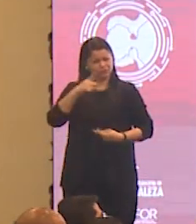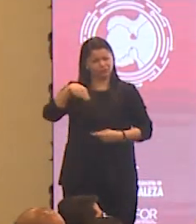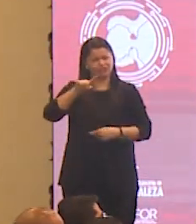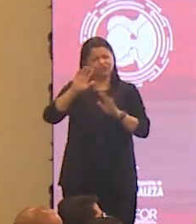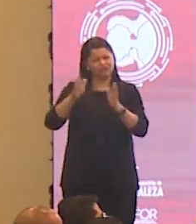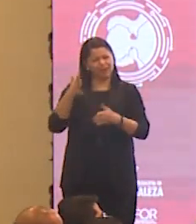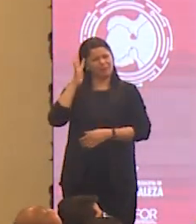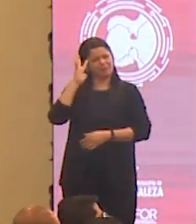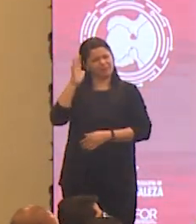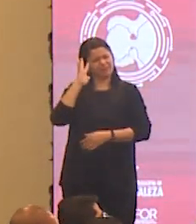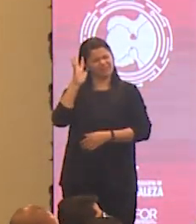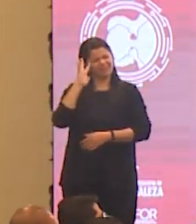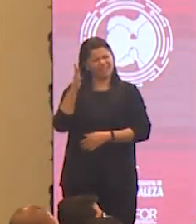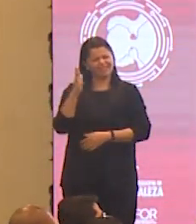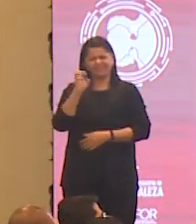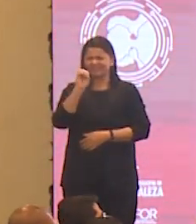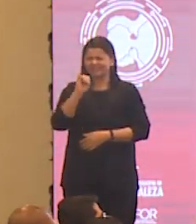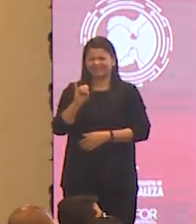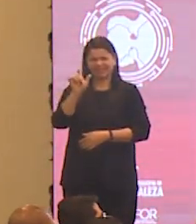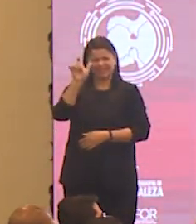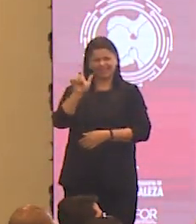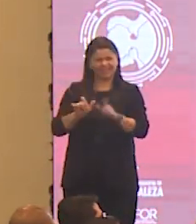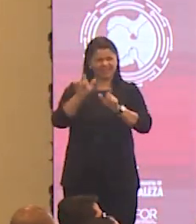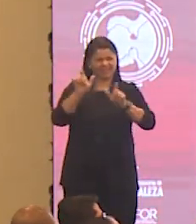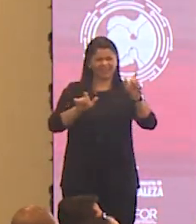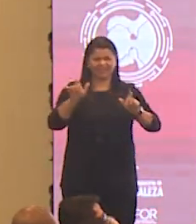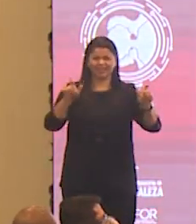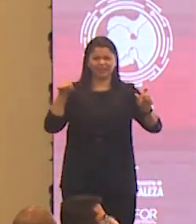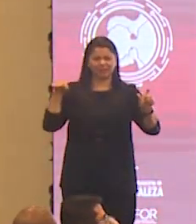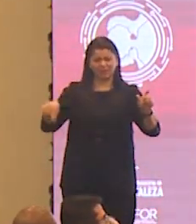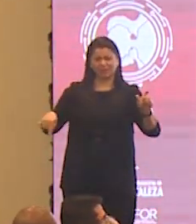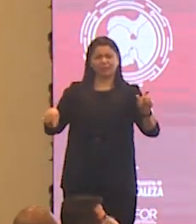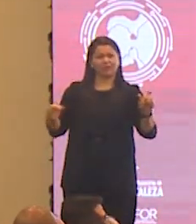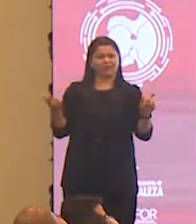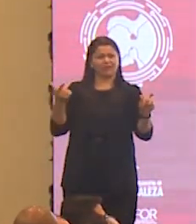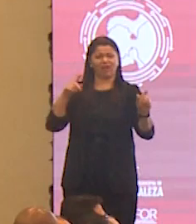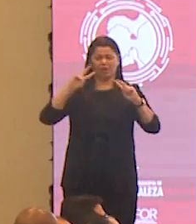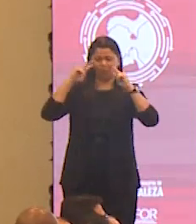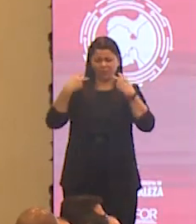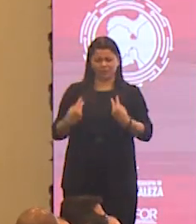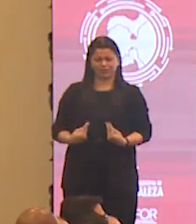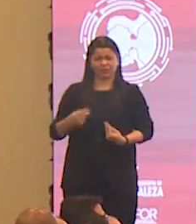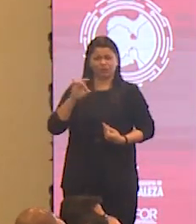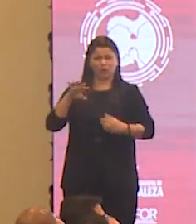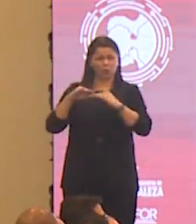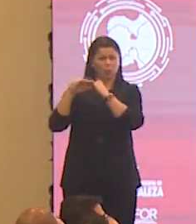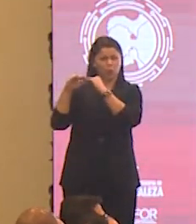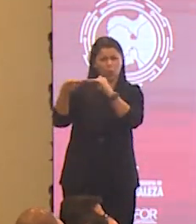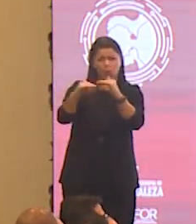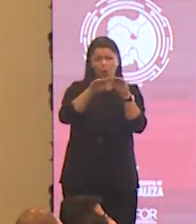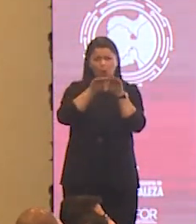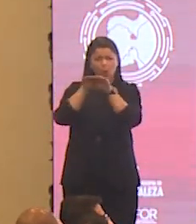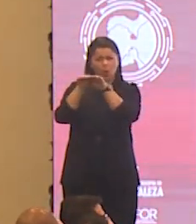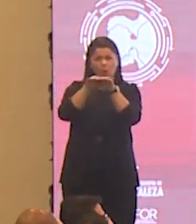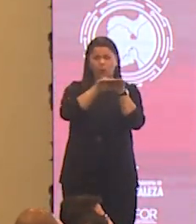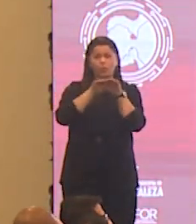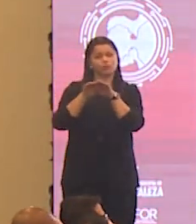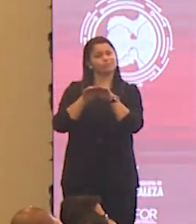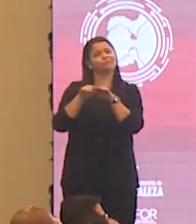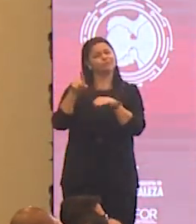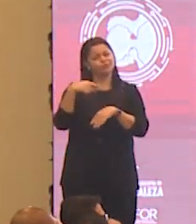Se tivesse na humanidade só homem, o inferno que ia ser? Ia ser um horror, né?